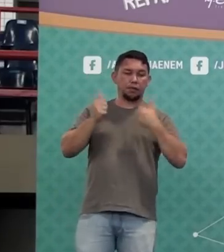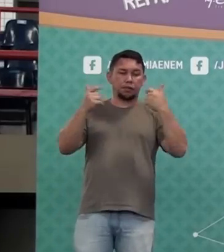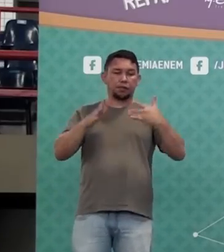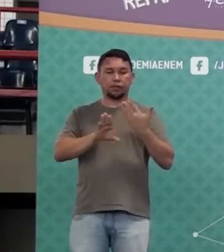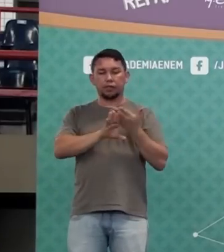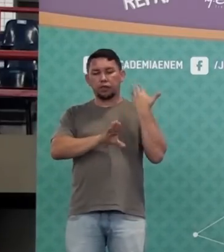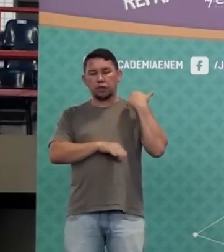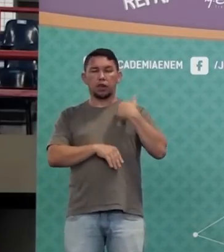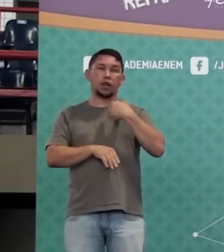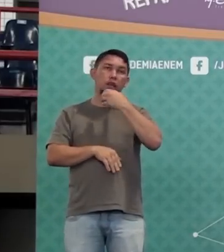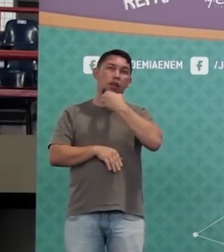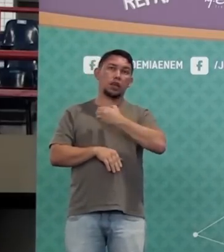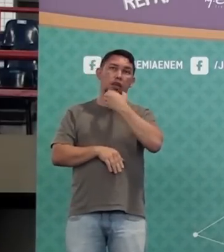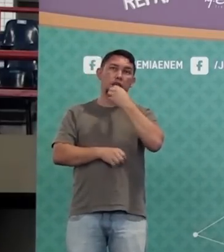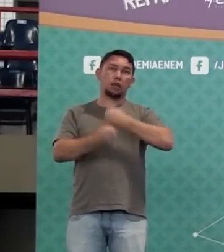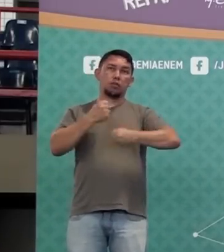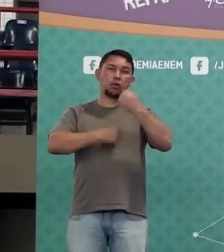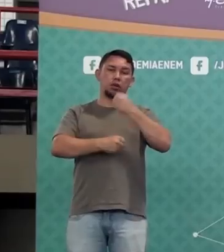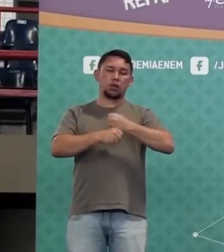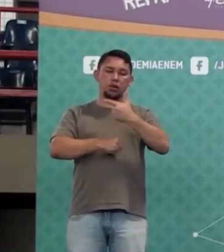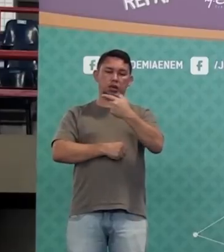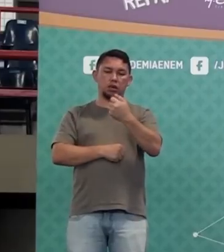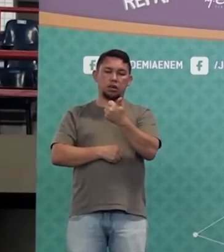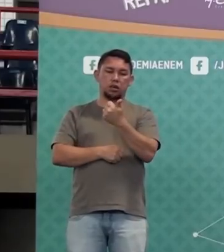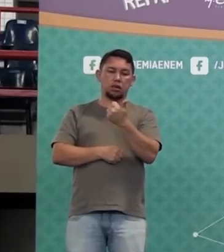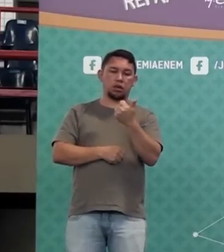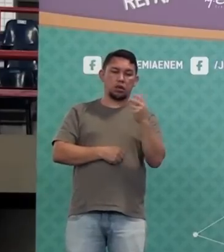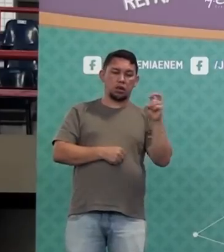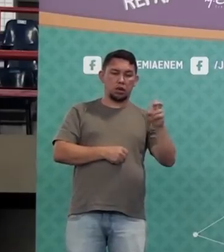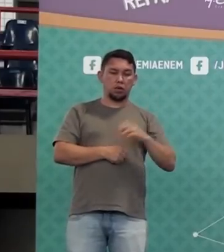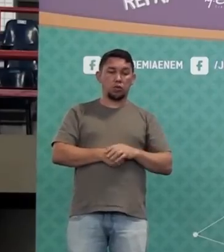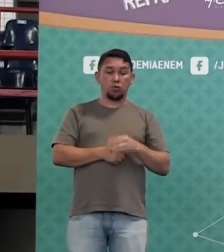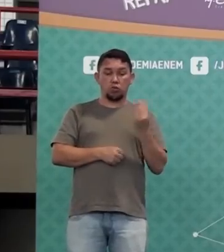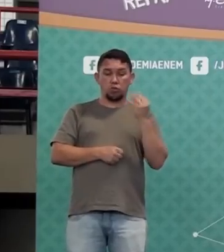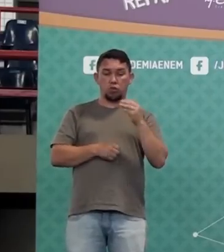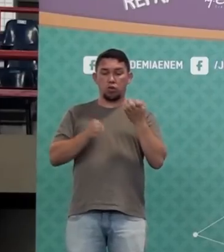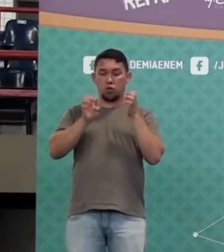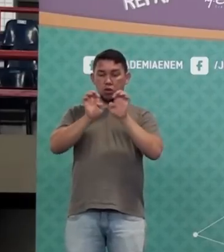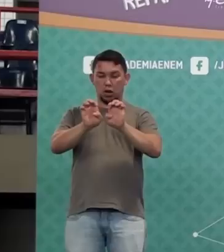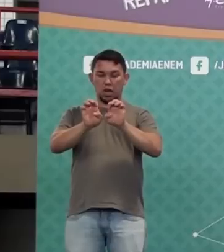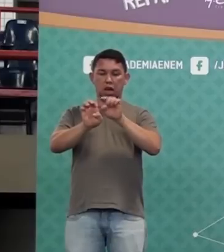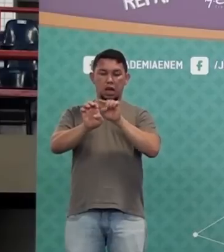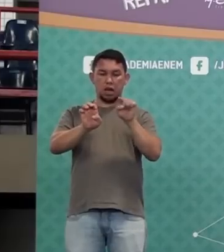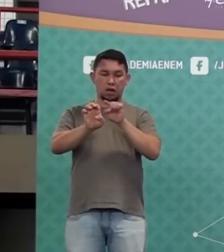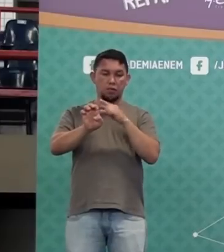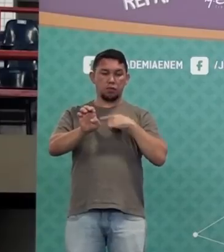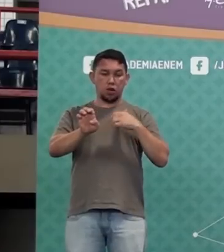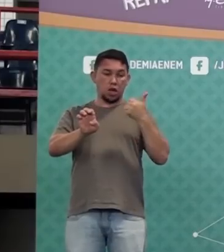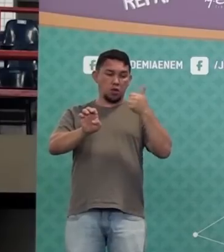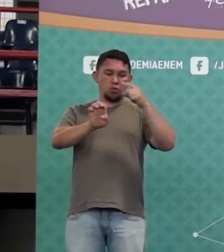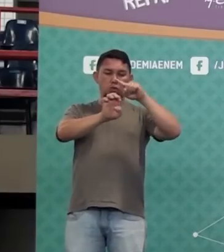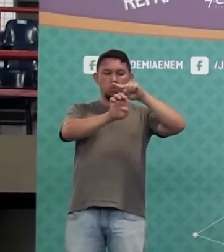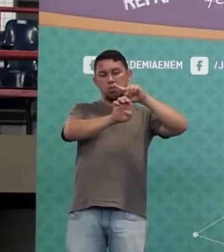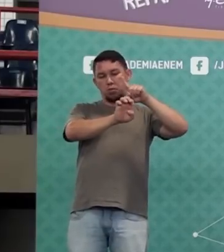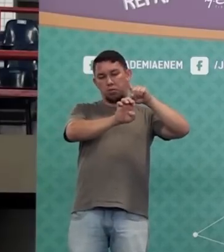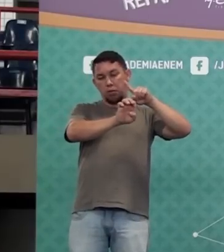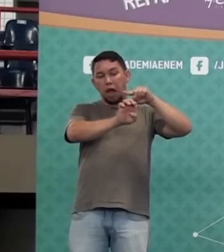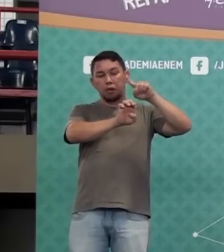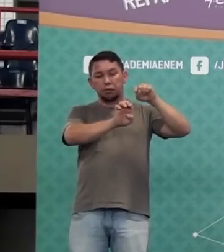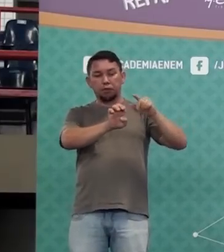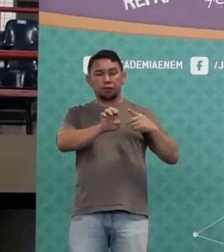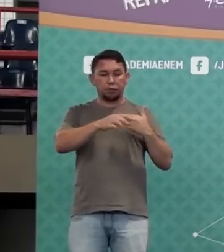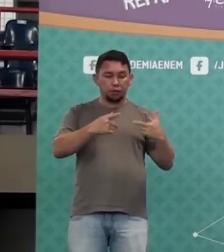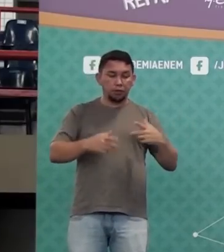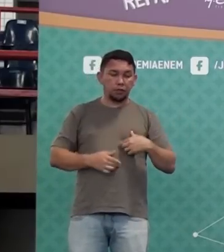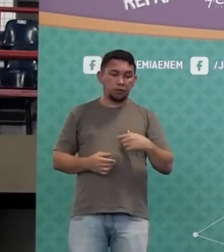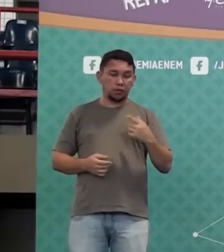até dezembro do ano passado com 2 es e o acento circunflexo no primeiro é. Era o